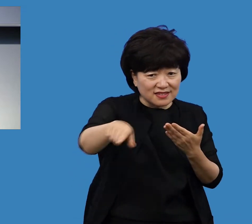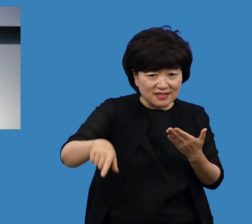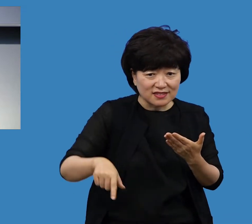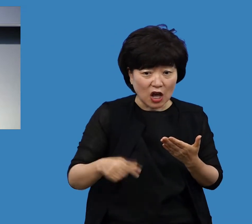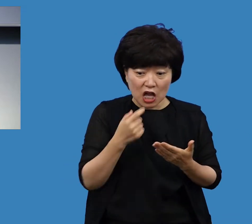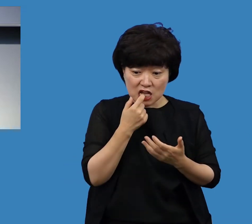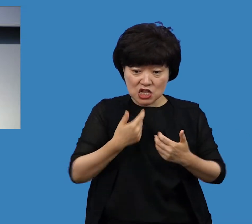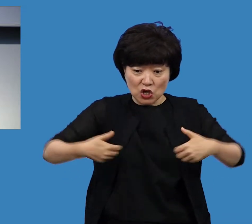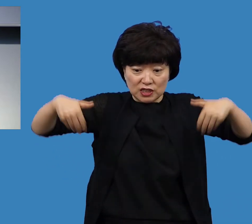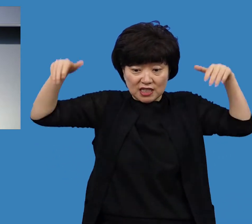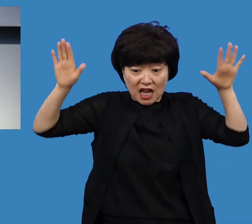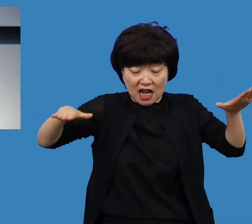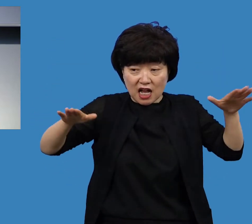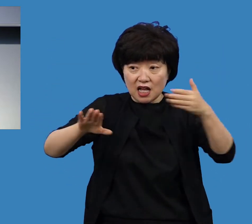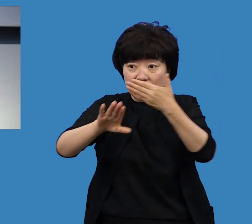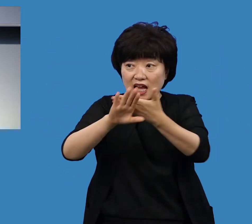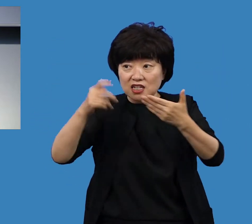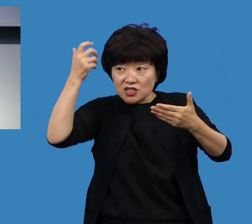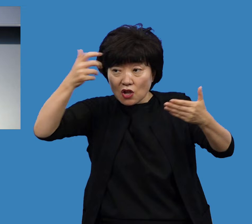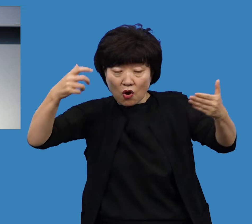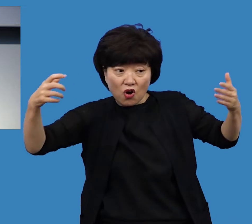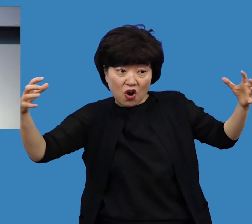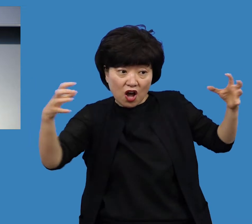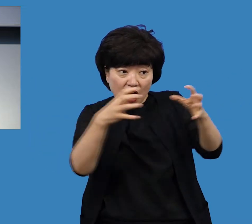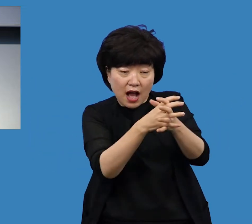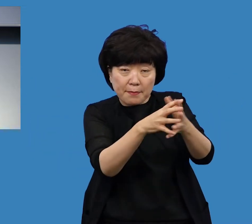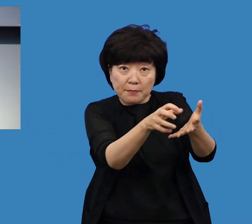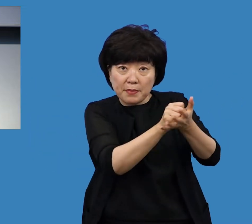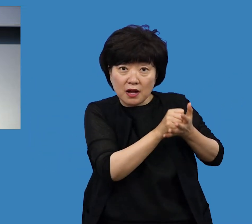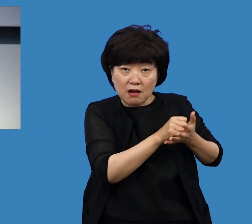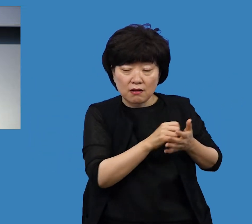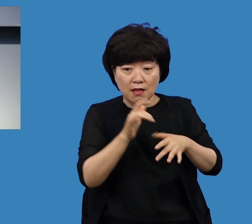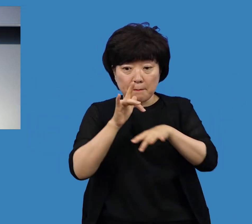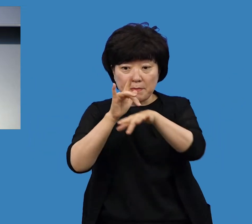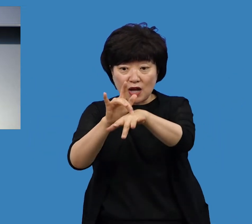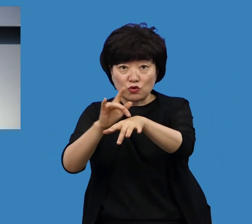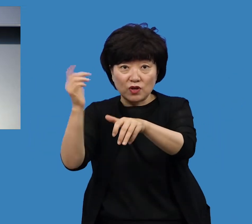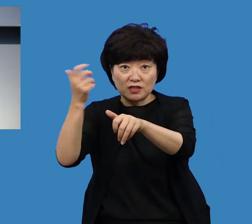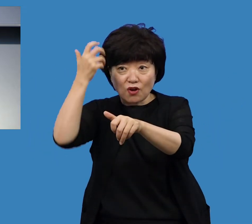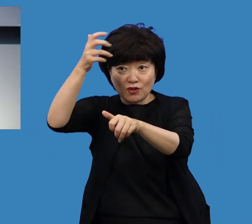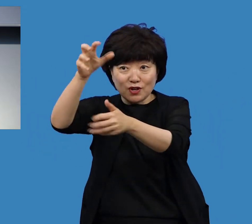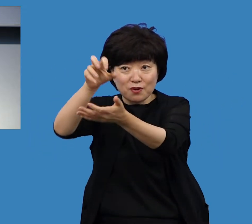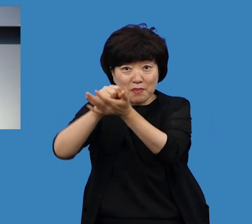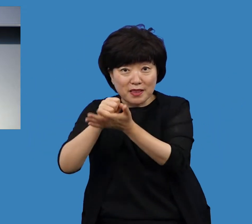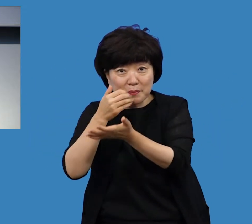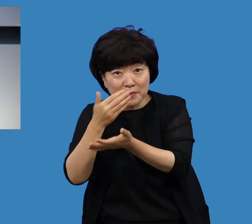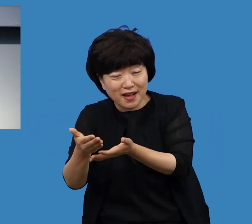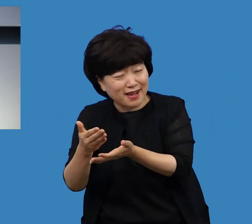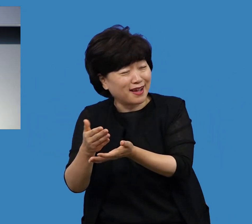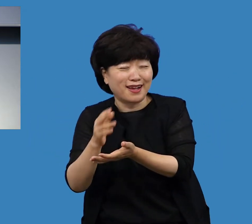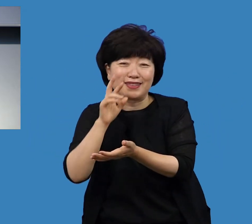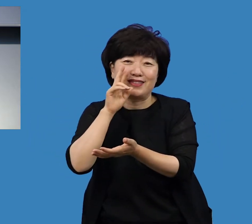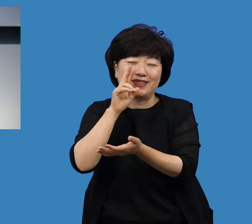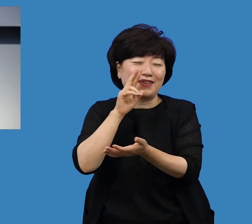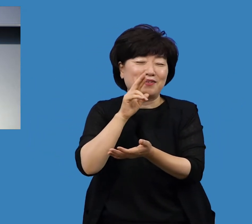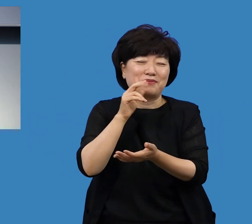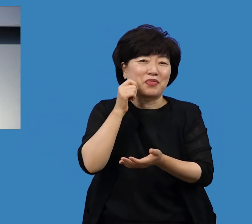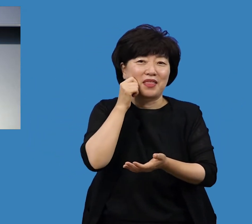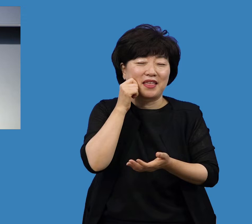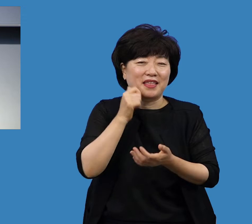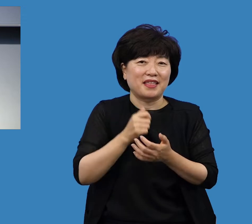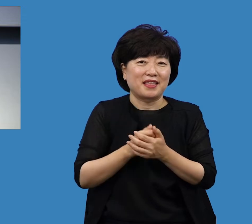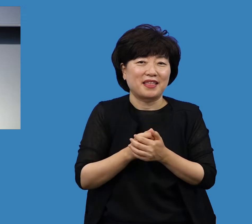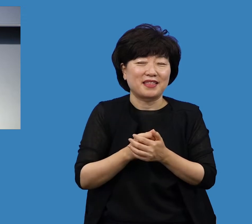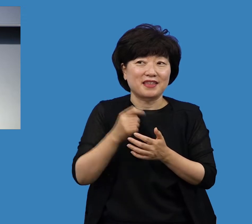뭐 천사가 다른 영을 받았다 이런 얘기 없잖아. 마귀가 성령을 받았다 이런 건 불가능한 얘기잖아. 이 영적인 존재는요